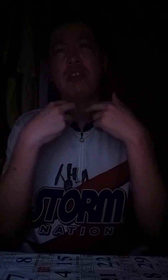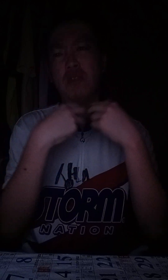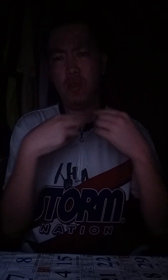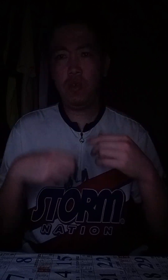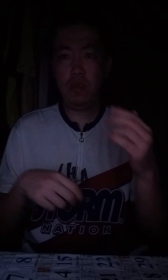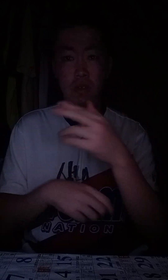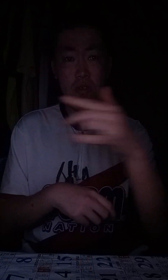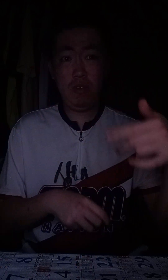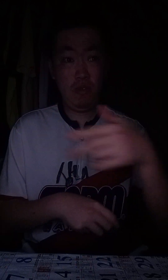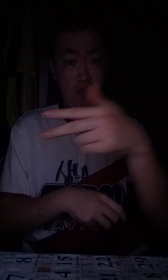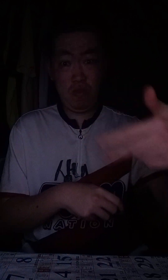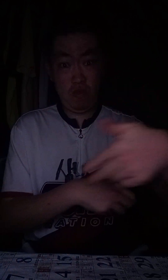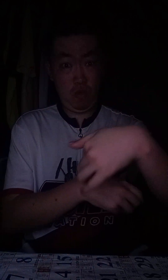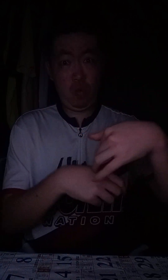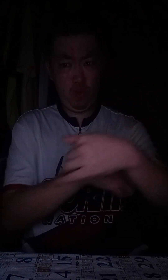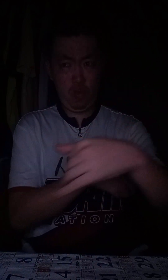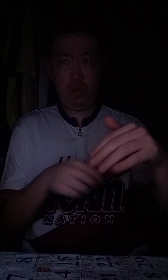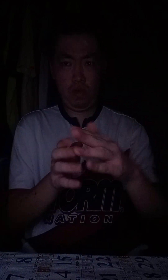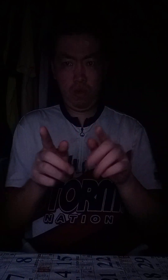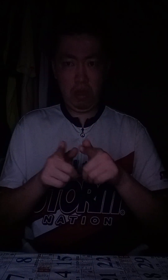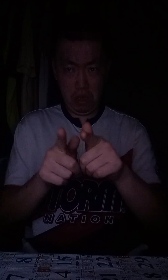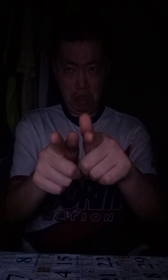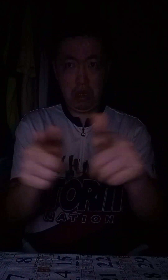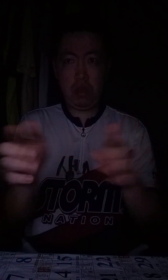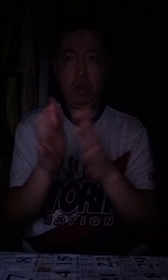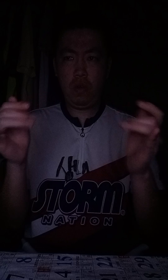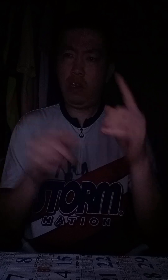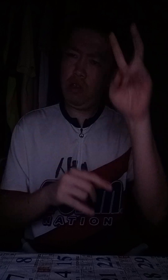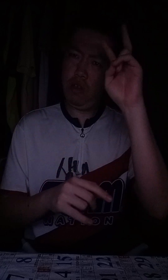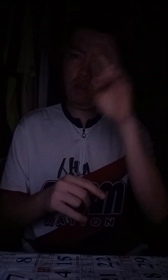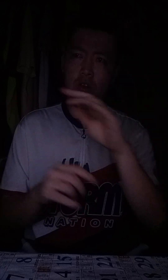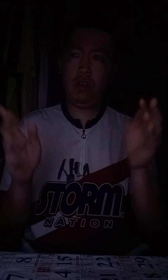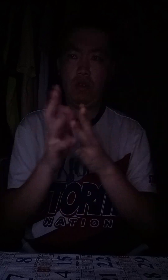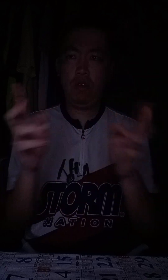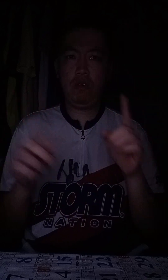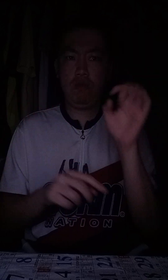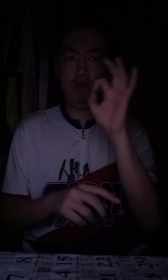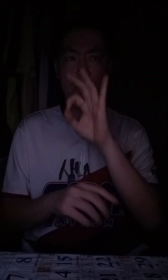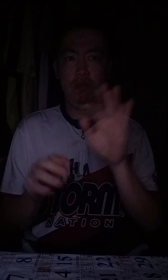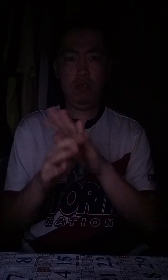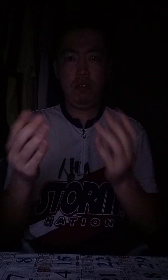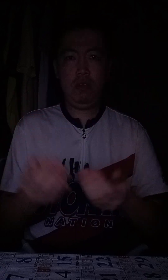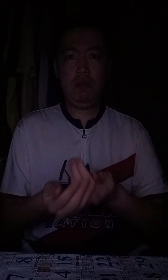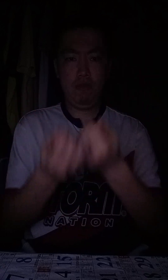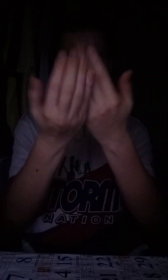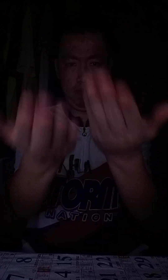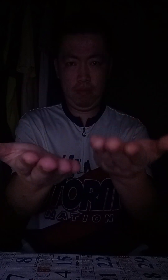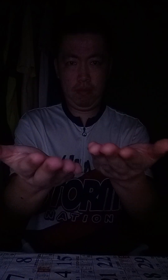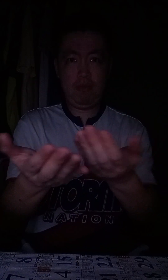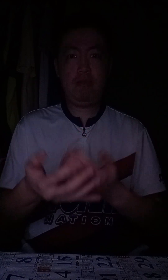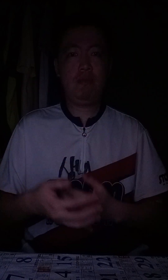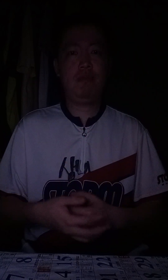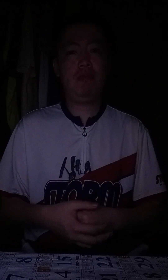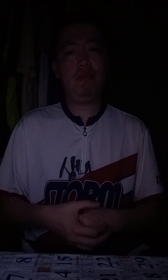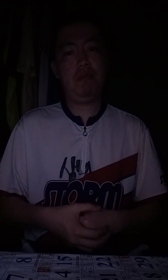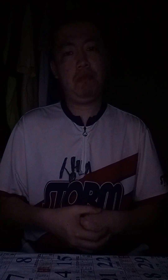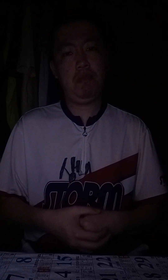끼었는데도 지하철이 버젓이 달리는 일이 또 발생했습니다. 차정윤 기자가 단독 보도합니다.